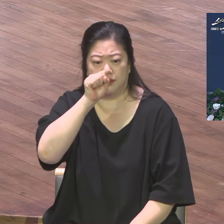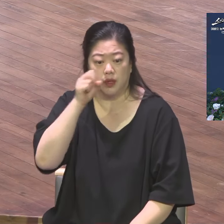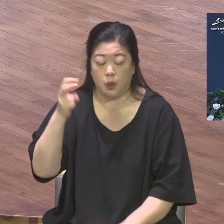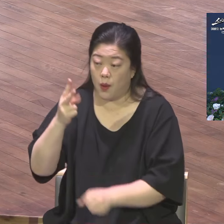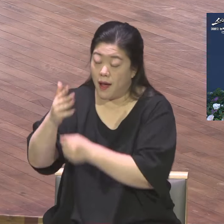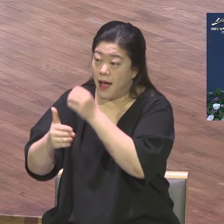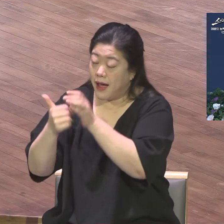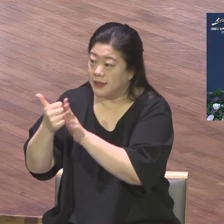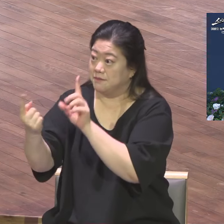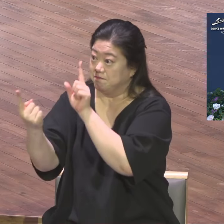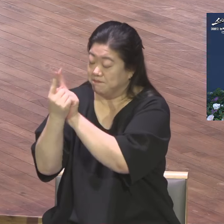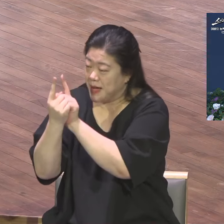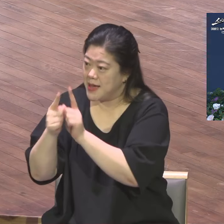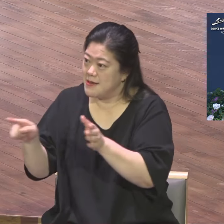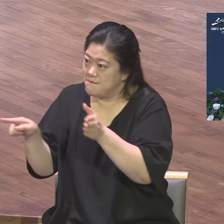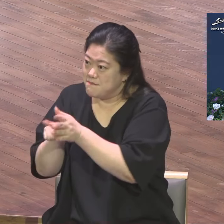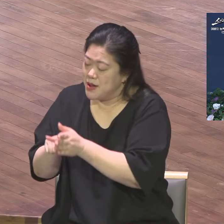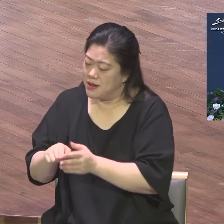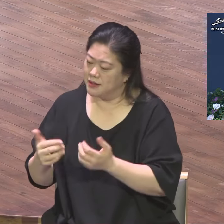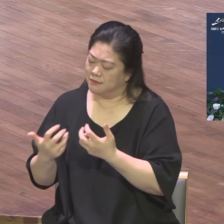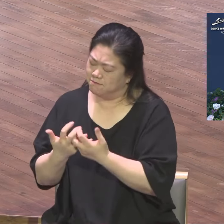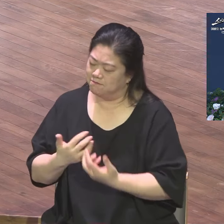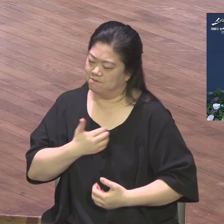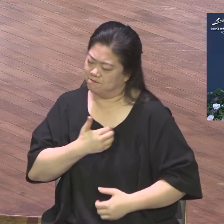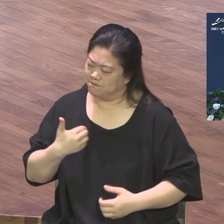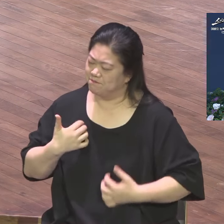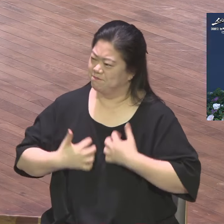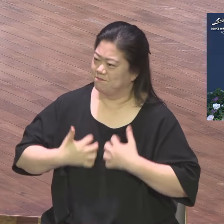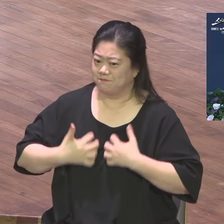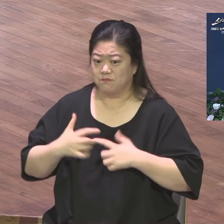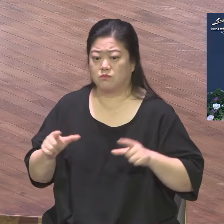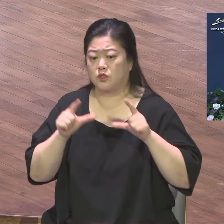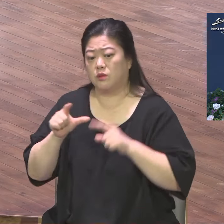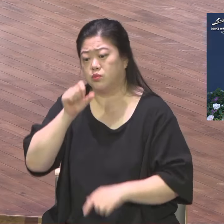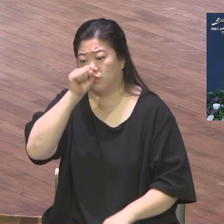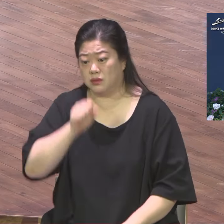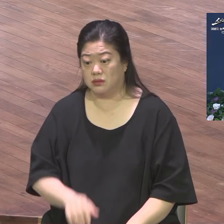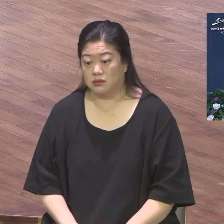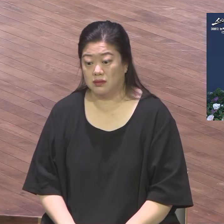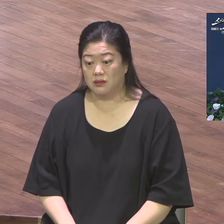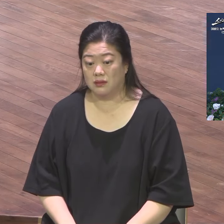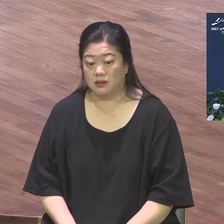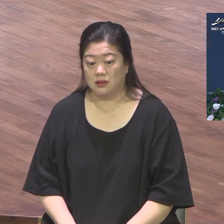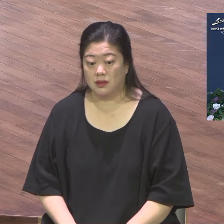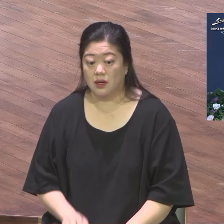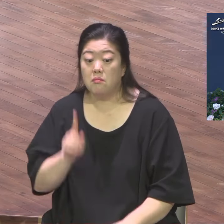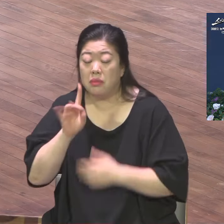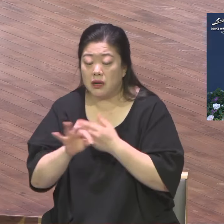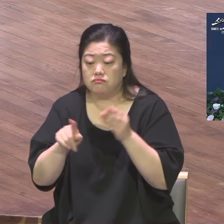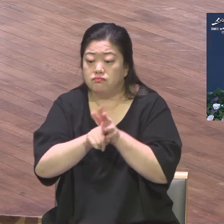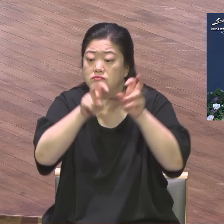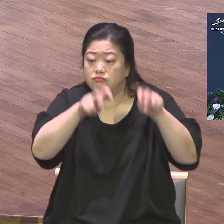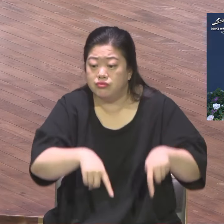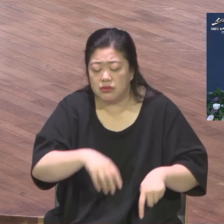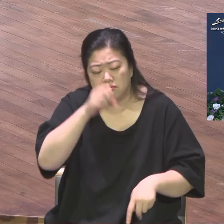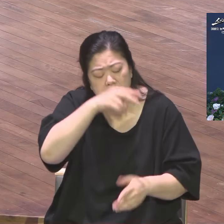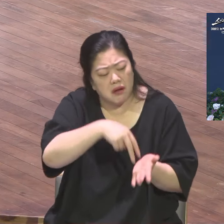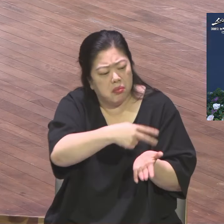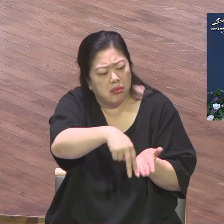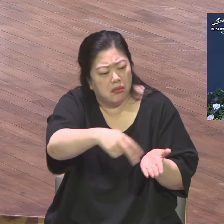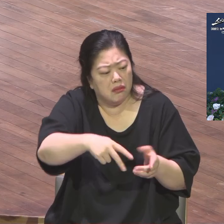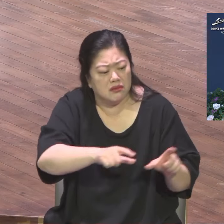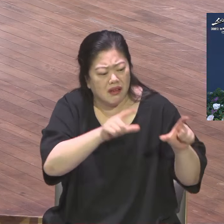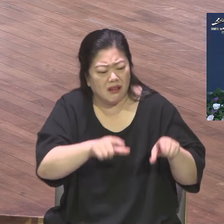만나느냐 그렇지 못하느냐, 하나님 안에 사느냐 하나님 없이 사느냐, 우리